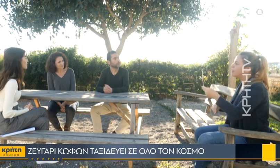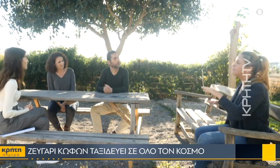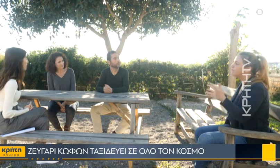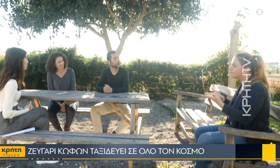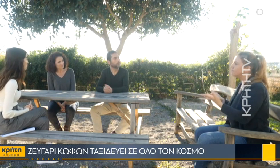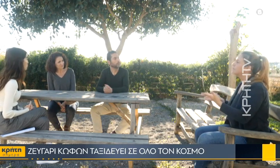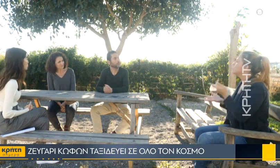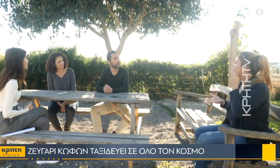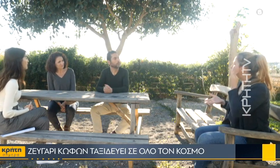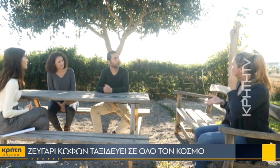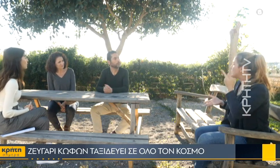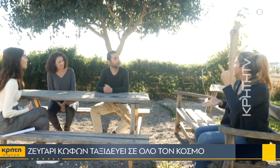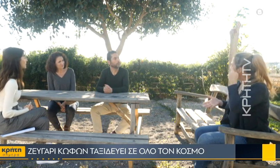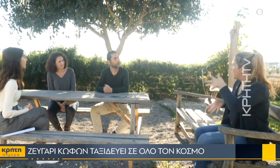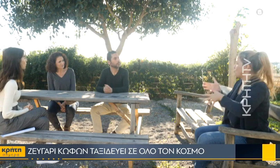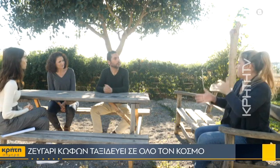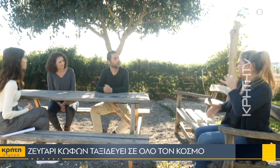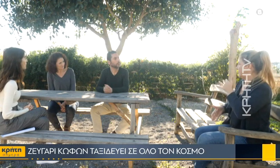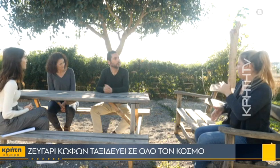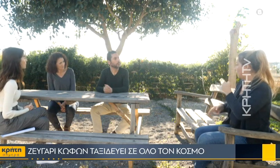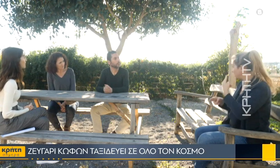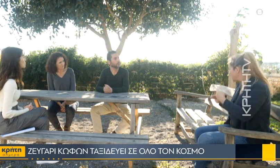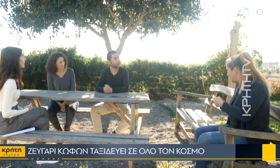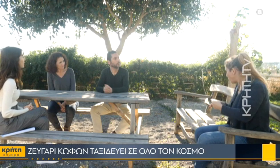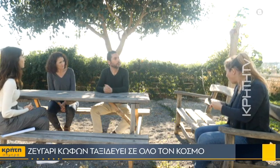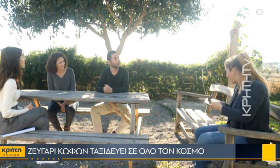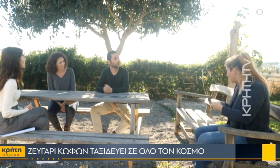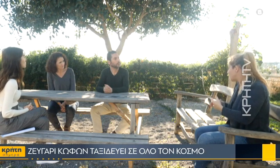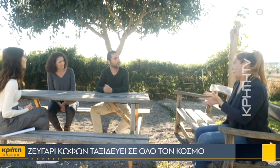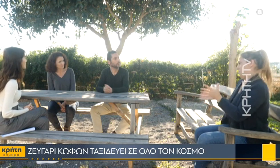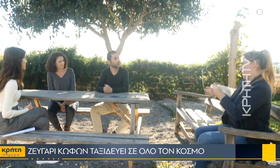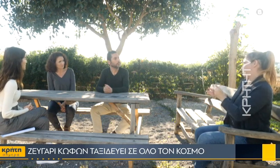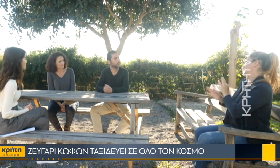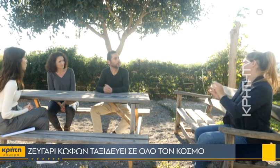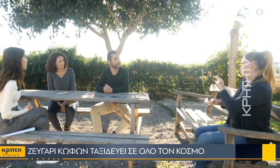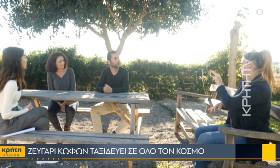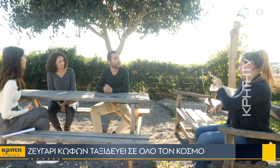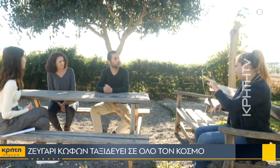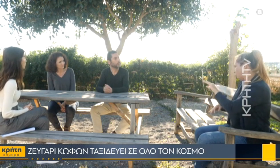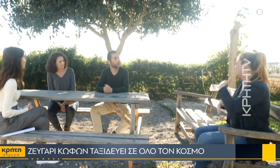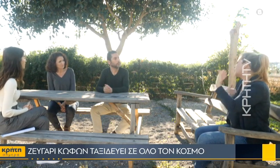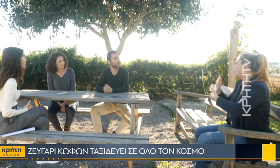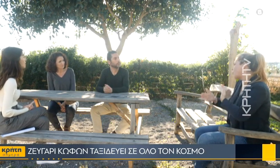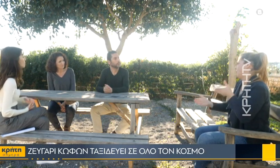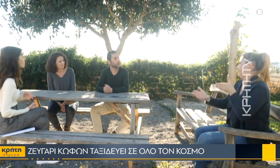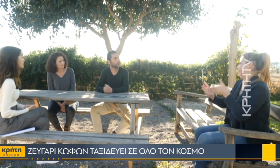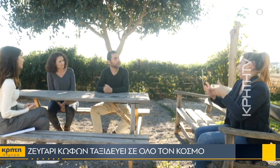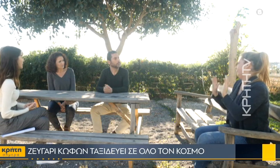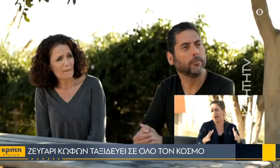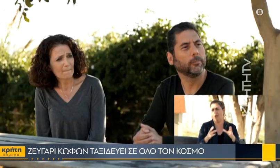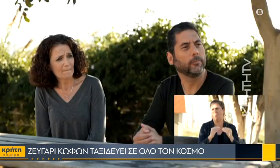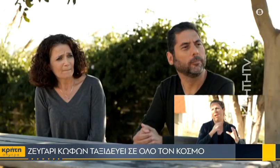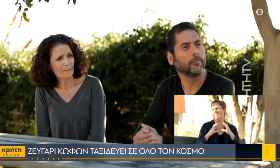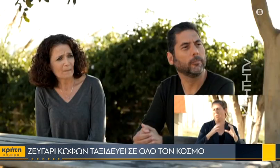του να γνωρίζει κάποιος τη νοηματική γλώσσα. Φαντάζομαι έχετε βρεθεί και σε δύσκολες θέσεις όλα αυτά τα χρόνια. Πώς τις